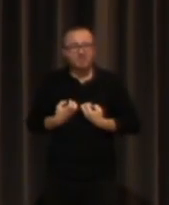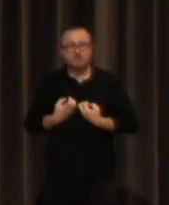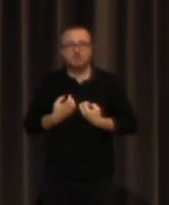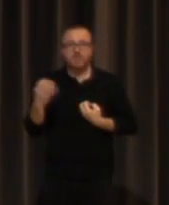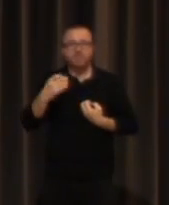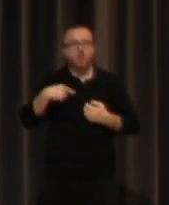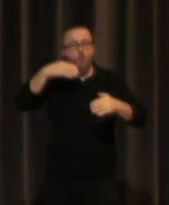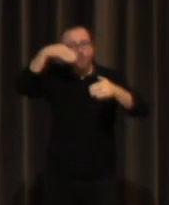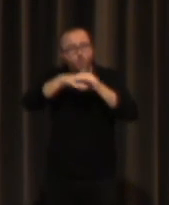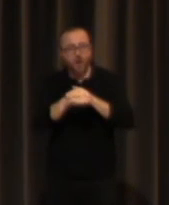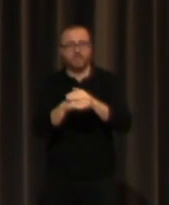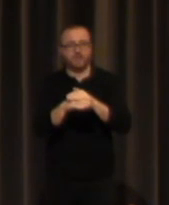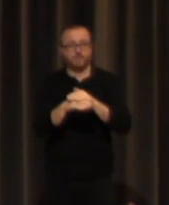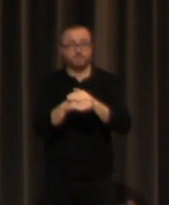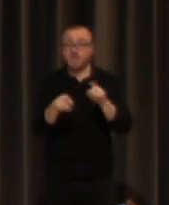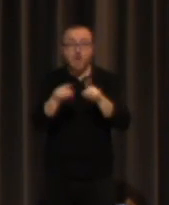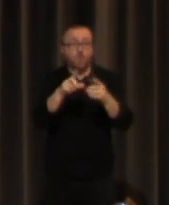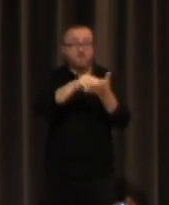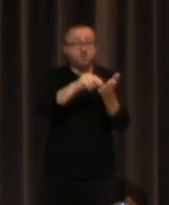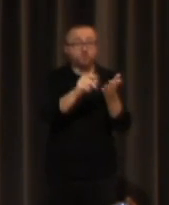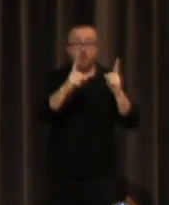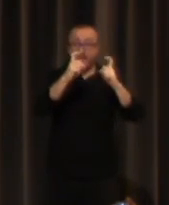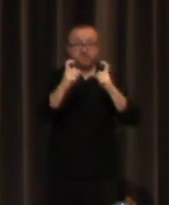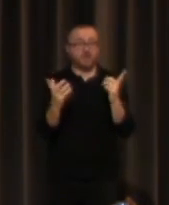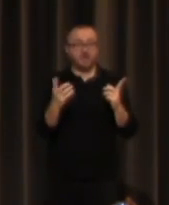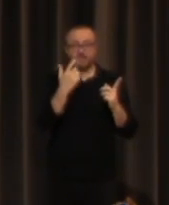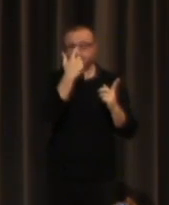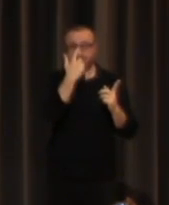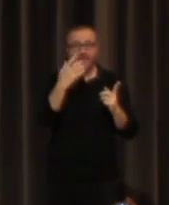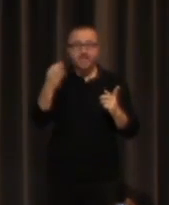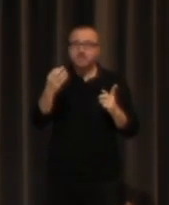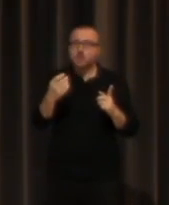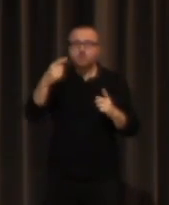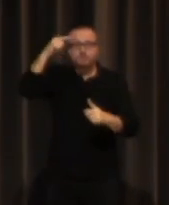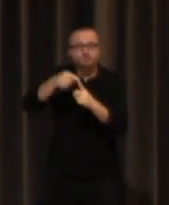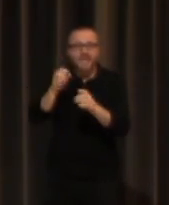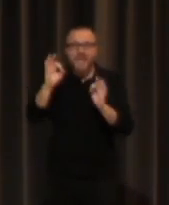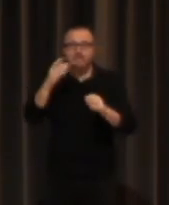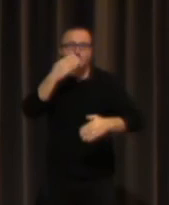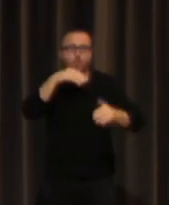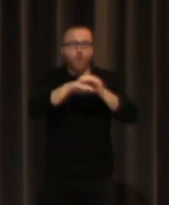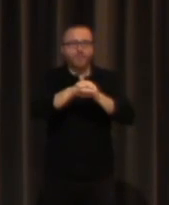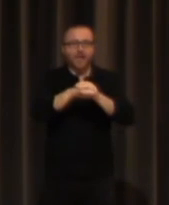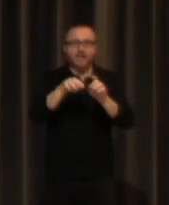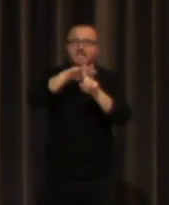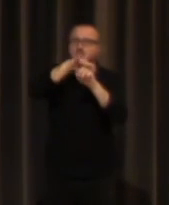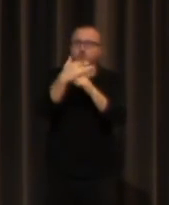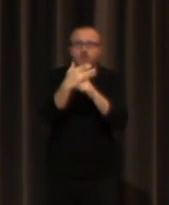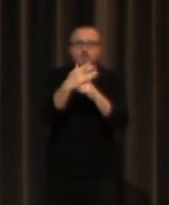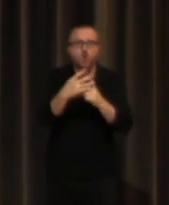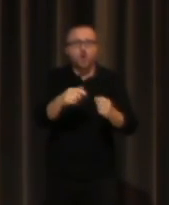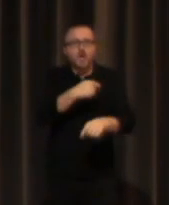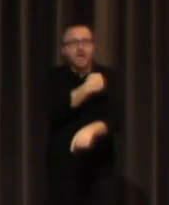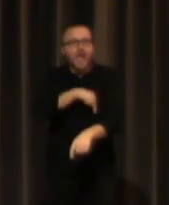com més precisa és, com més demostra això ha existit, de fet pots dir al mateix moment